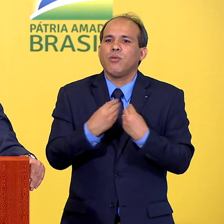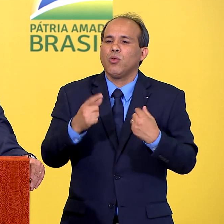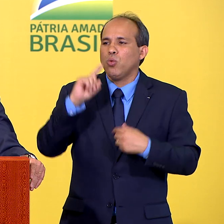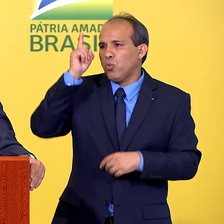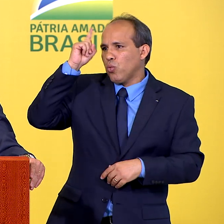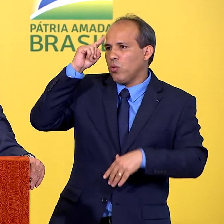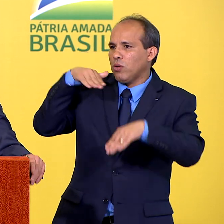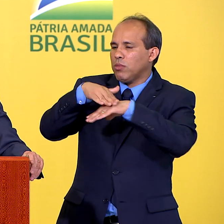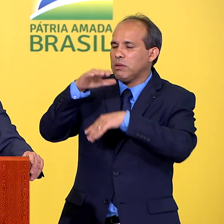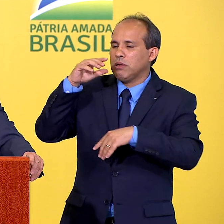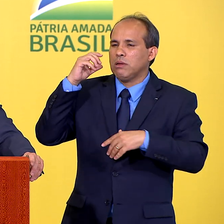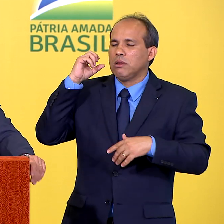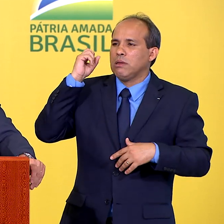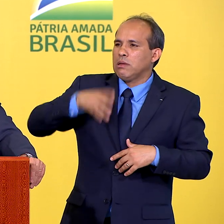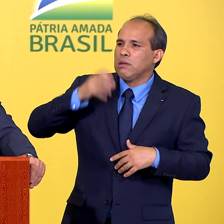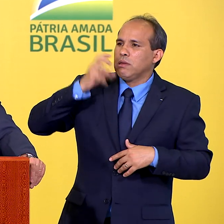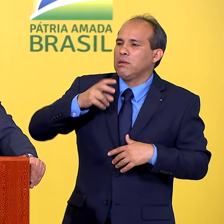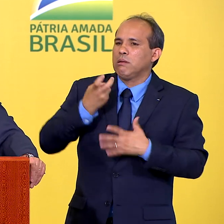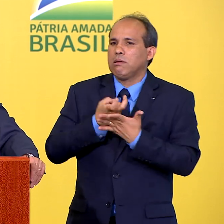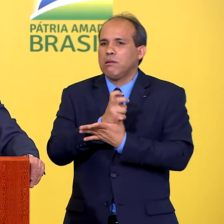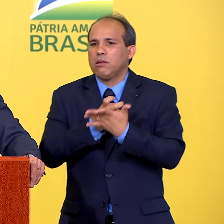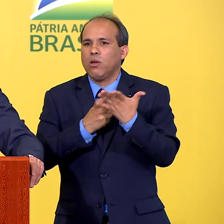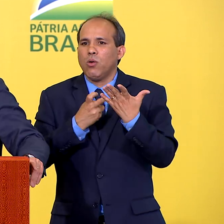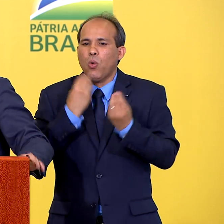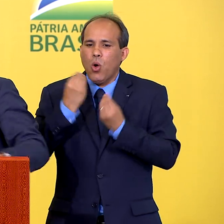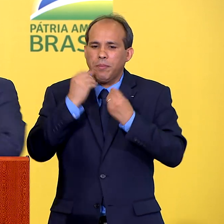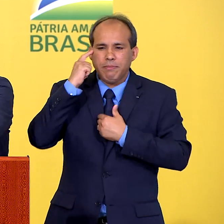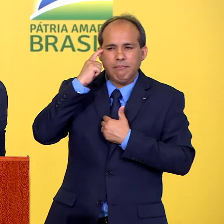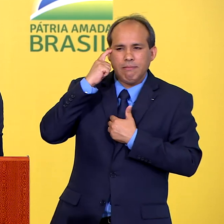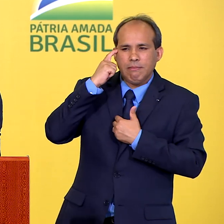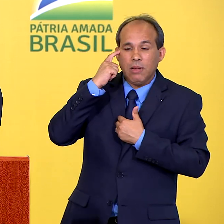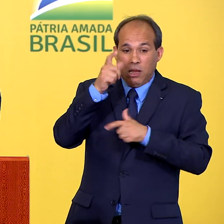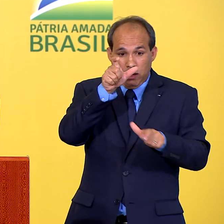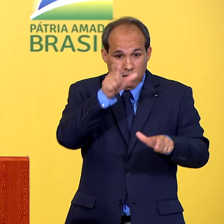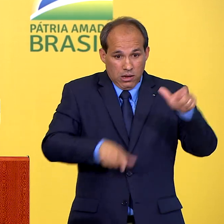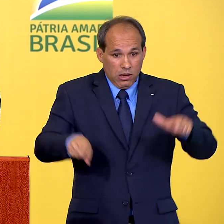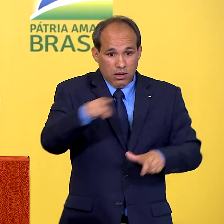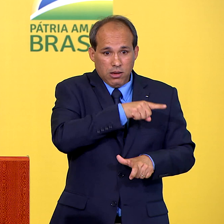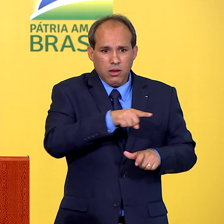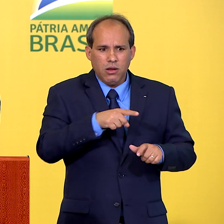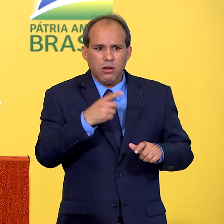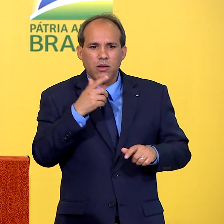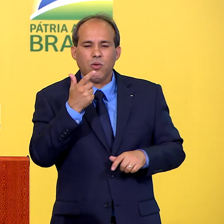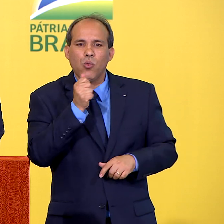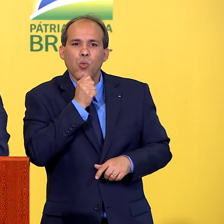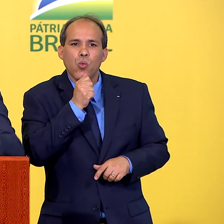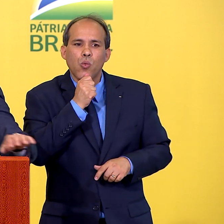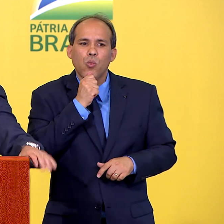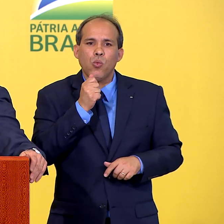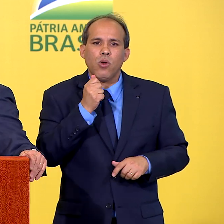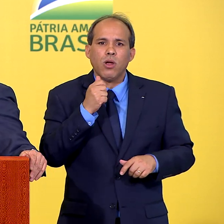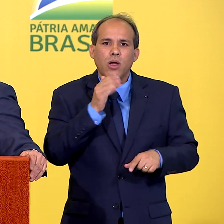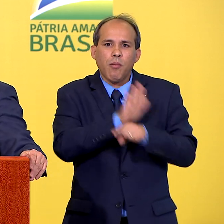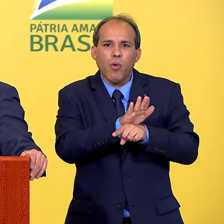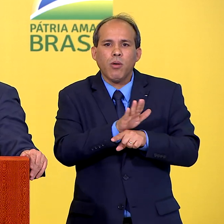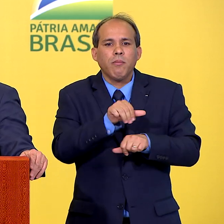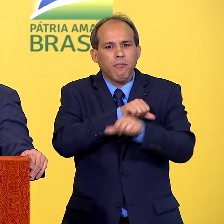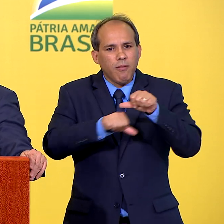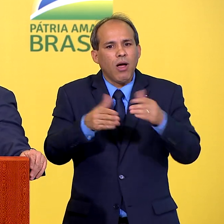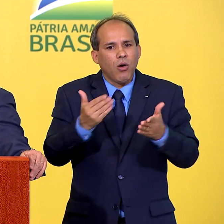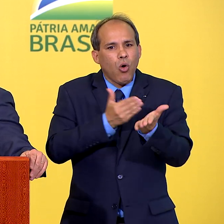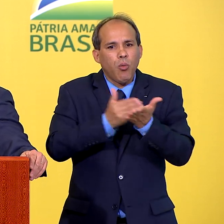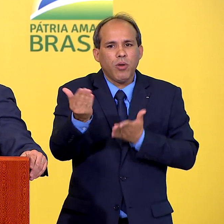noites não dormidas, para permitir, sim, que os invisíveis descobertos no auxílio emergencial, e eu vou voltar